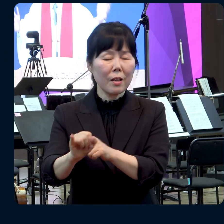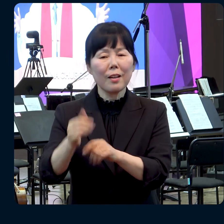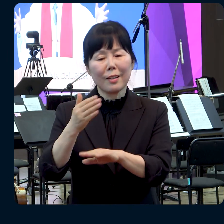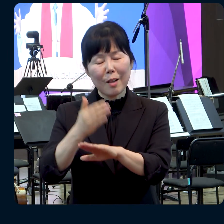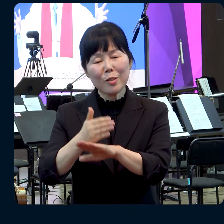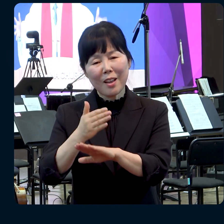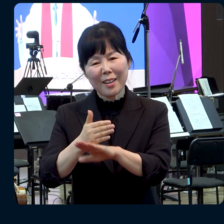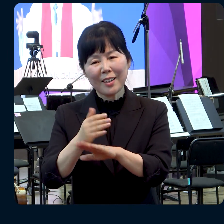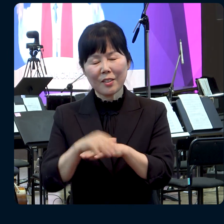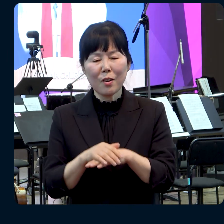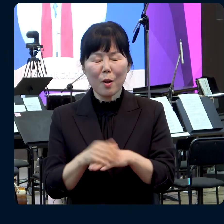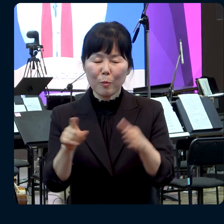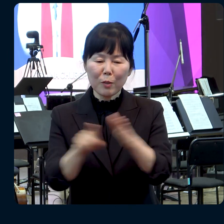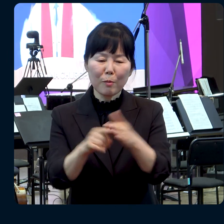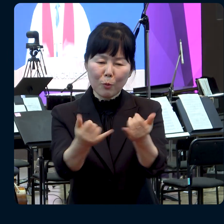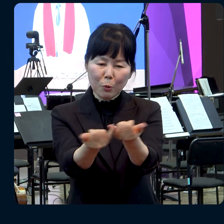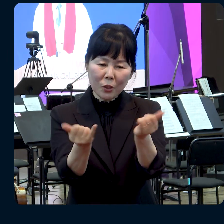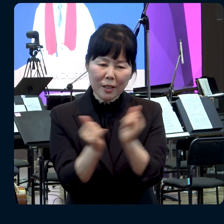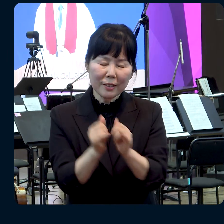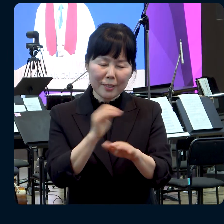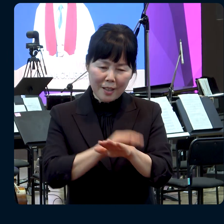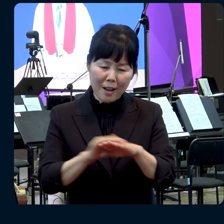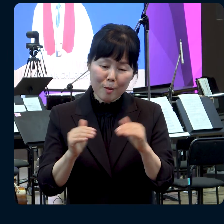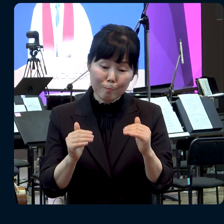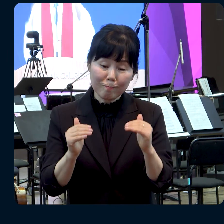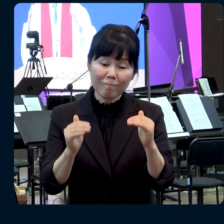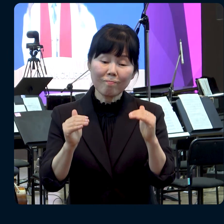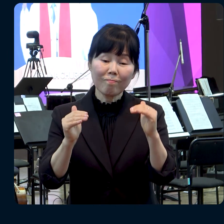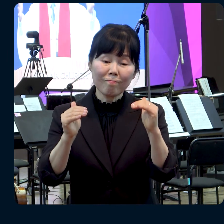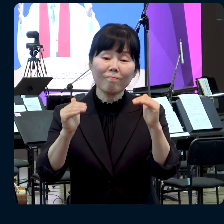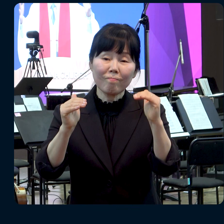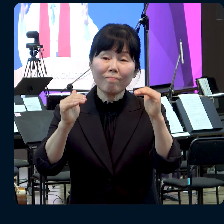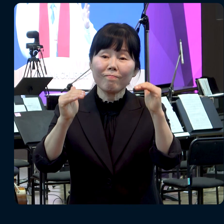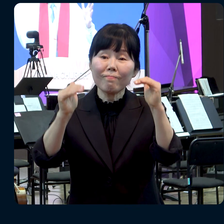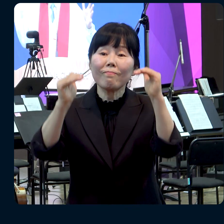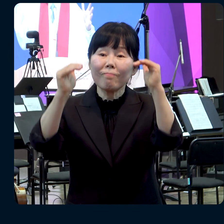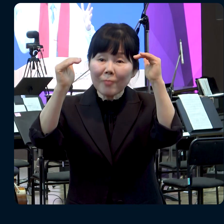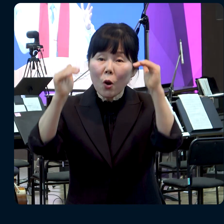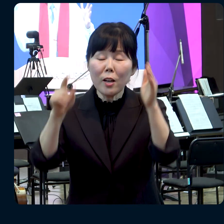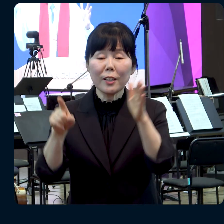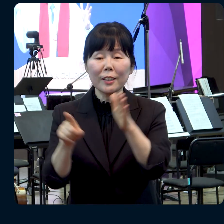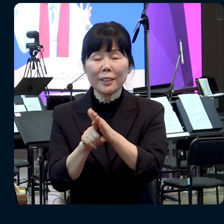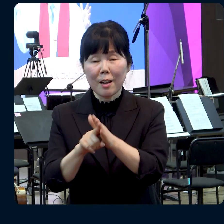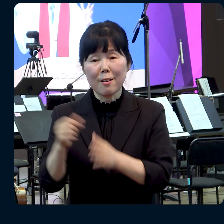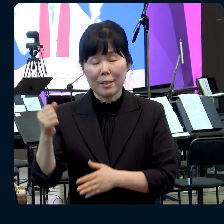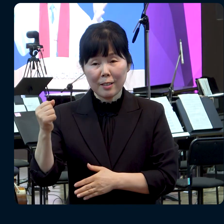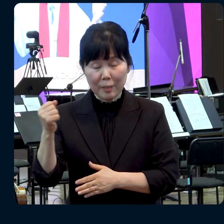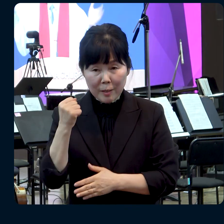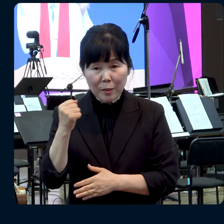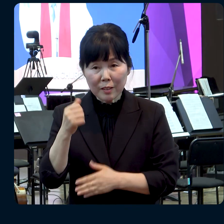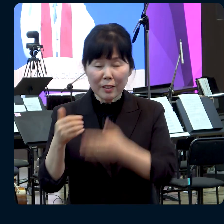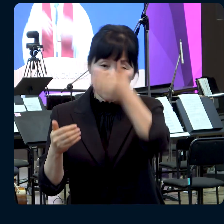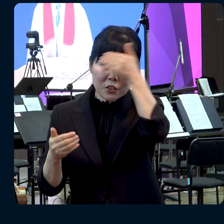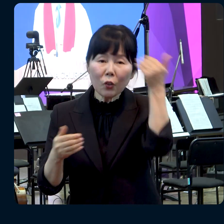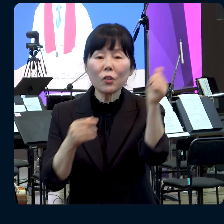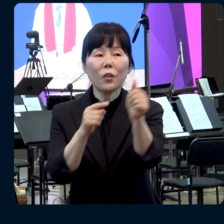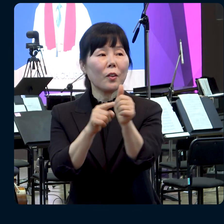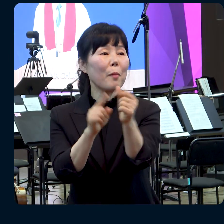믿음의 공동체 안에서 잘 컸어요. 그리고는 그 믿음의 공동체 안에서 또 신앙 좋은 청년을 만나서 둘이 결혼을